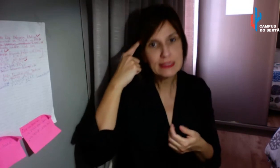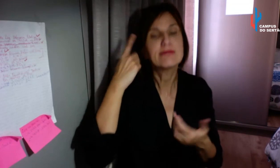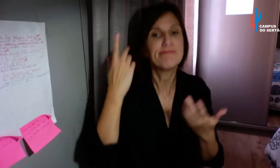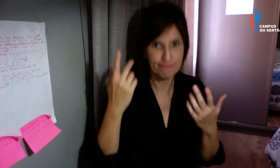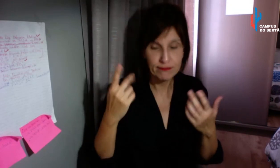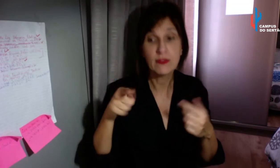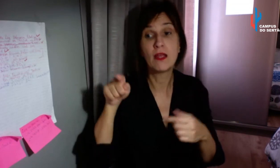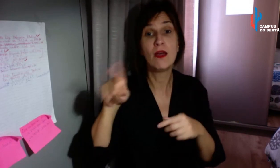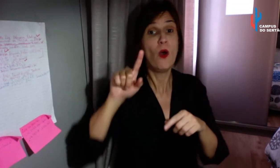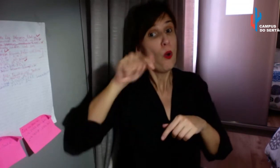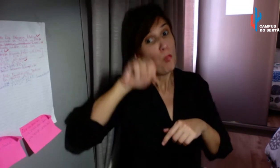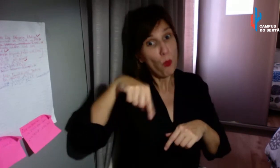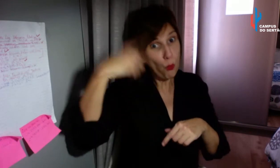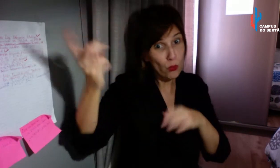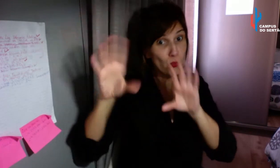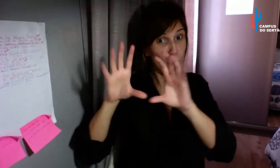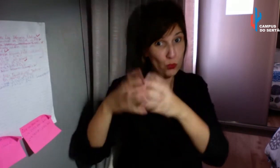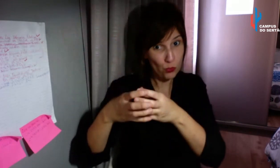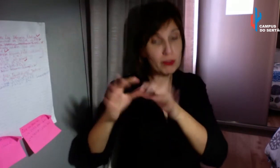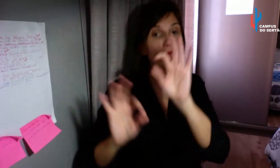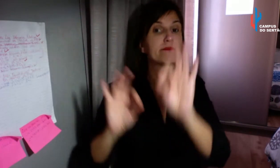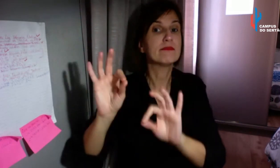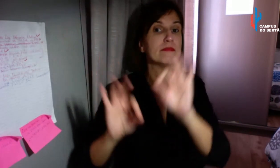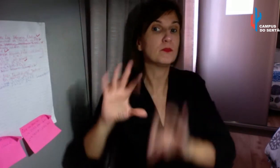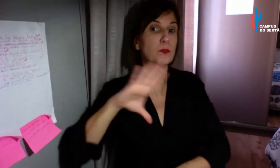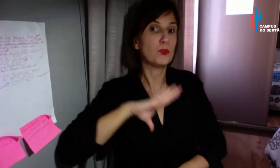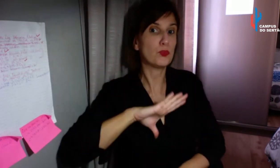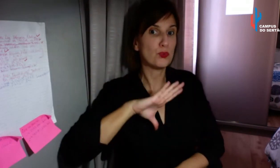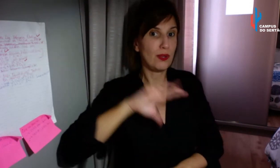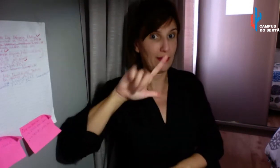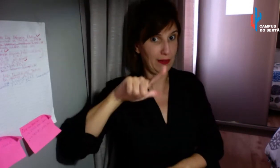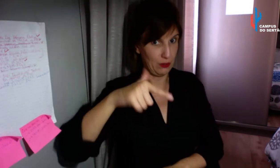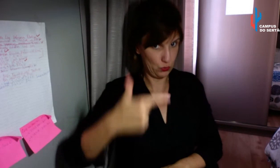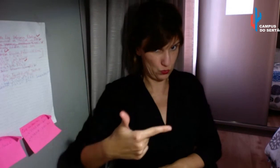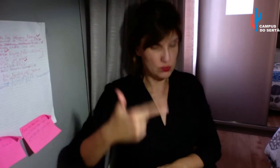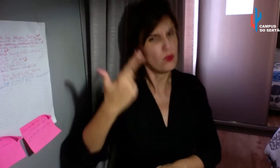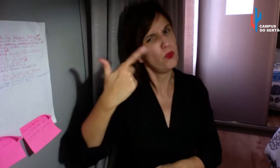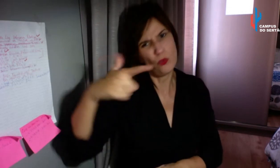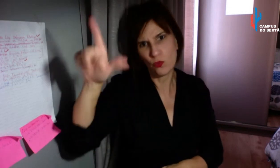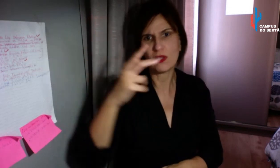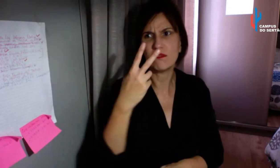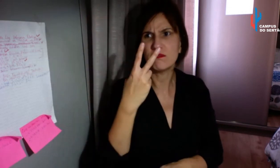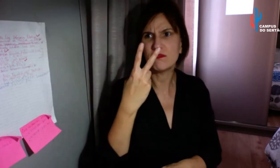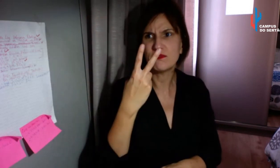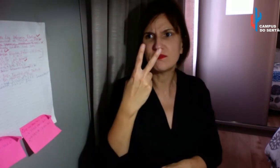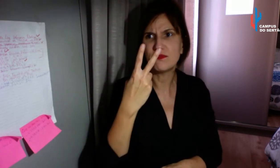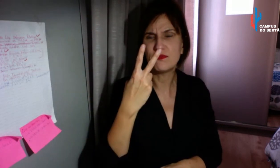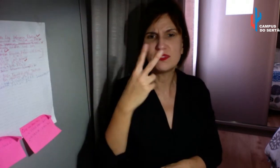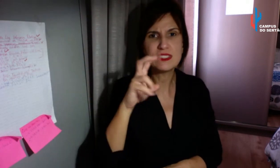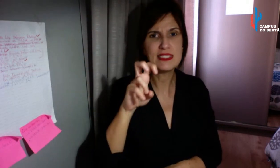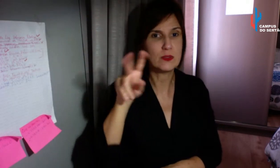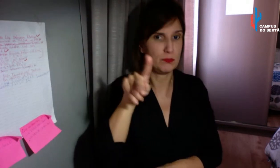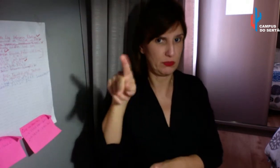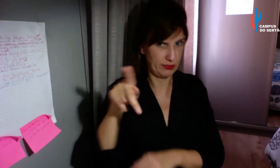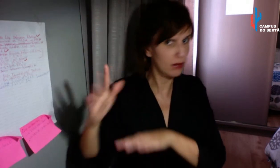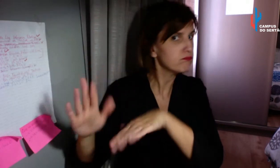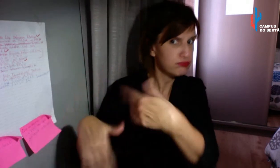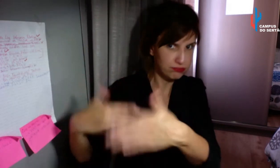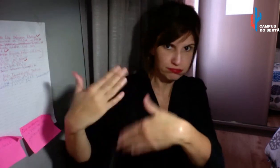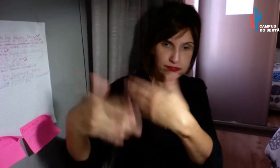nós, nossa equipe, nossa comissão de Libras, repensou a respeito da questão do português como